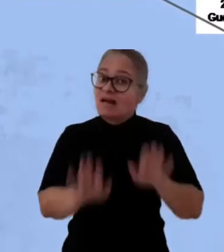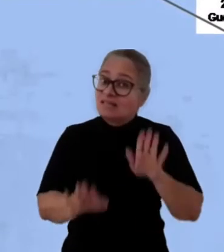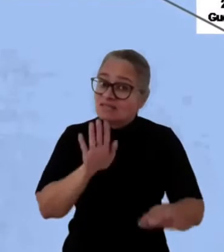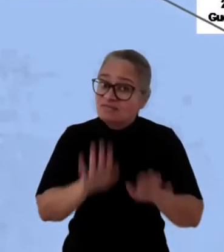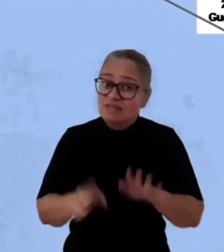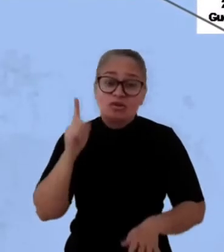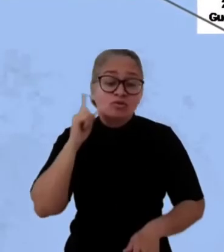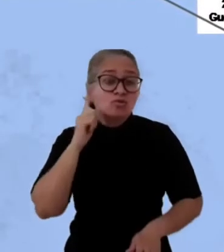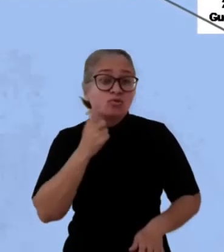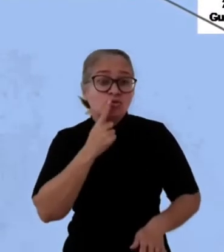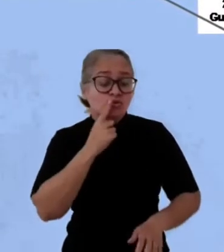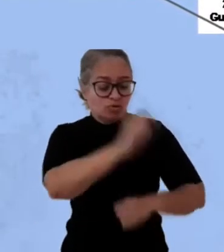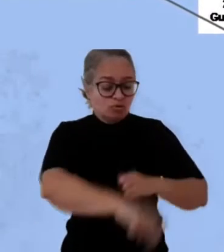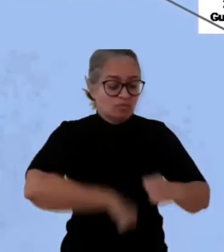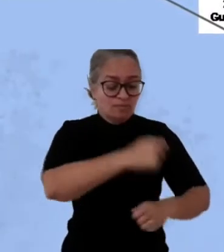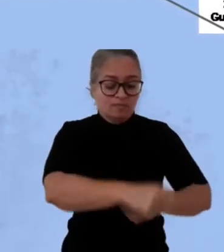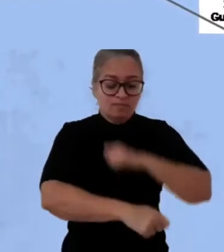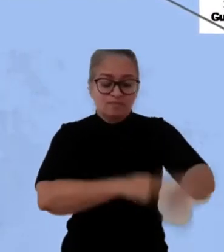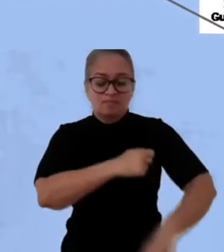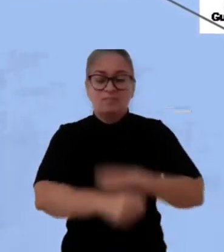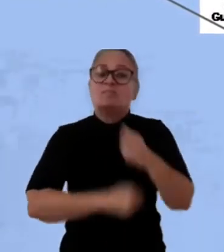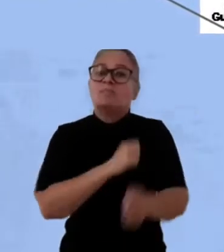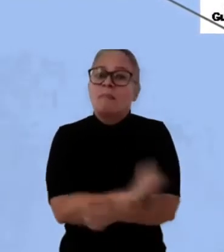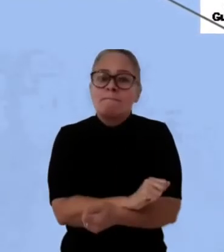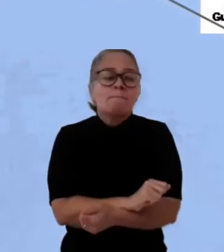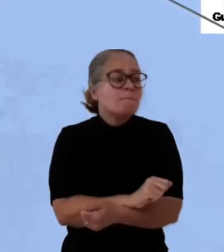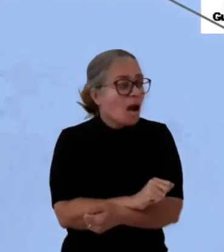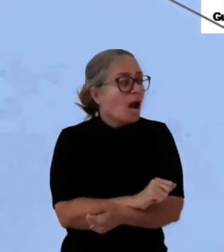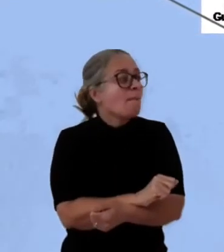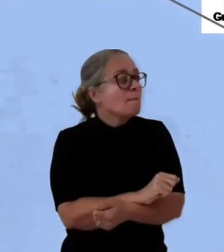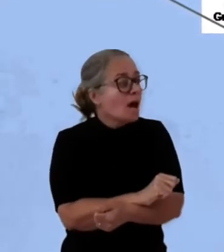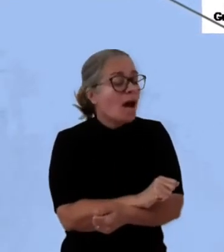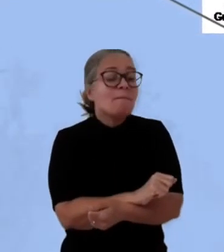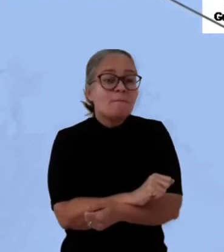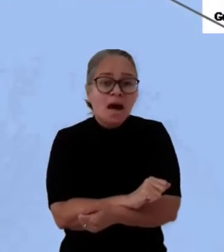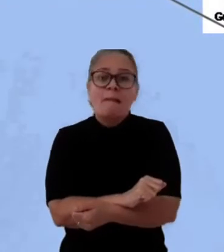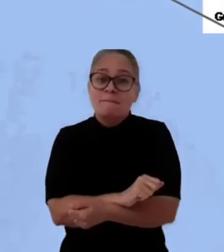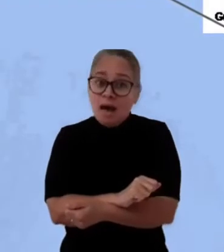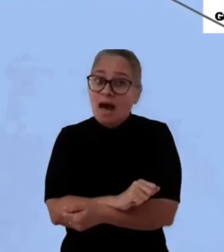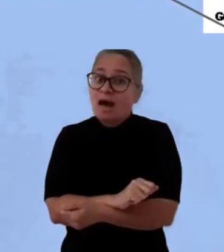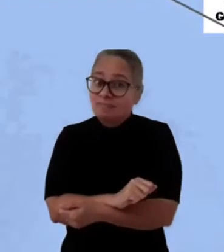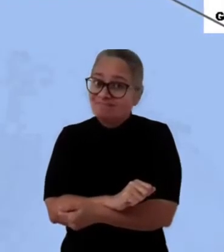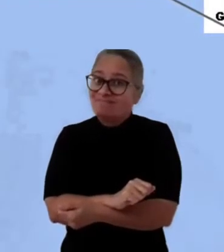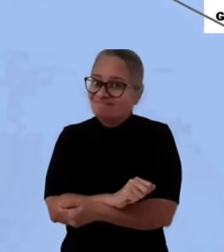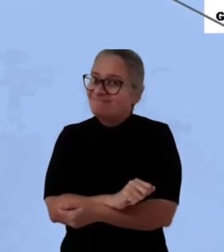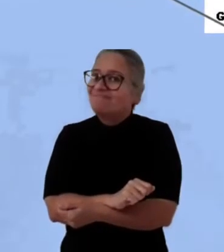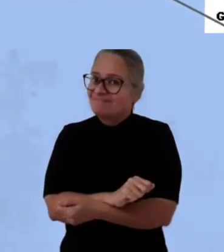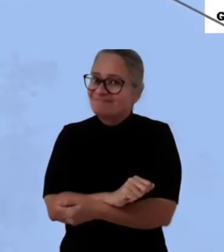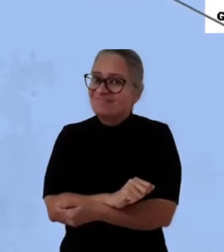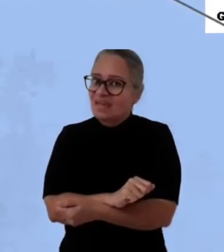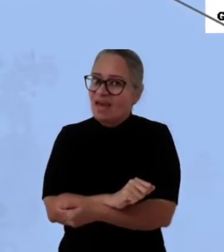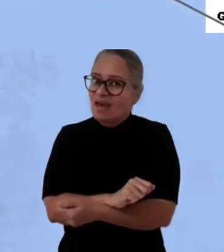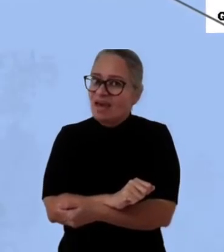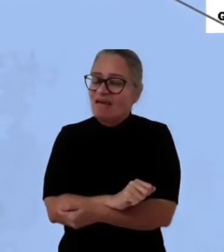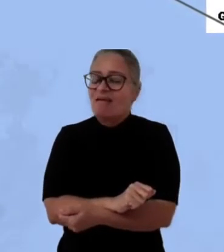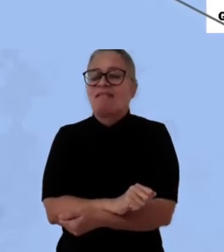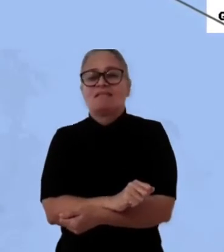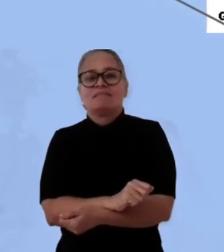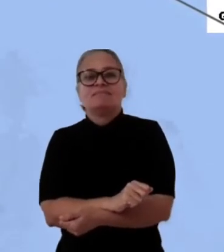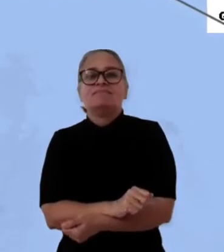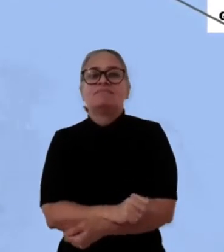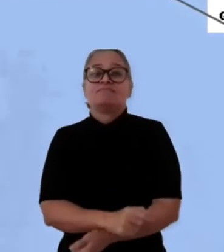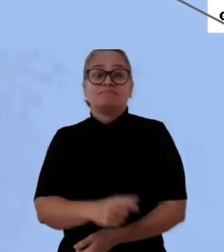proibido. Em alguns lugares, eles até mesmo amarravam as mãos dos surdos para que eles pudessem falar.